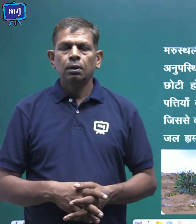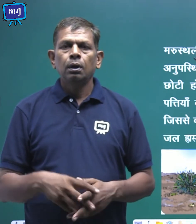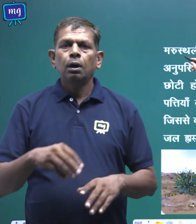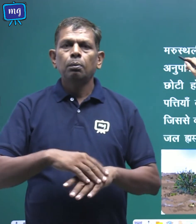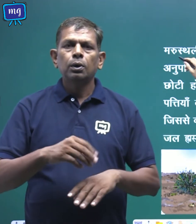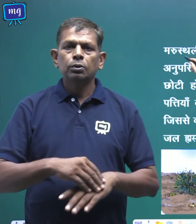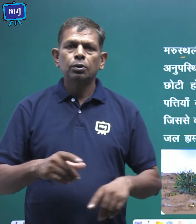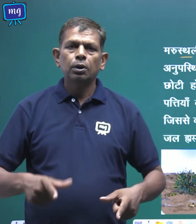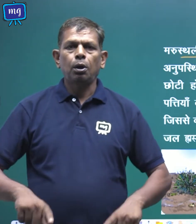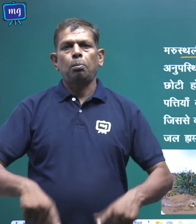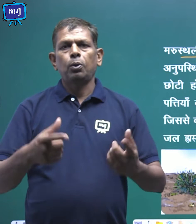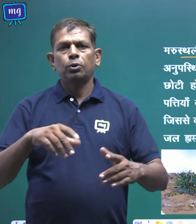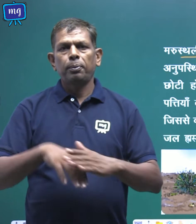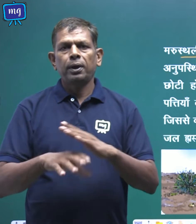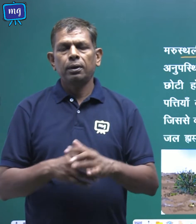मरुस्थलीय पौधों में